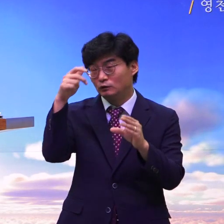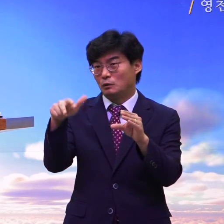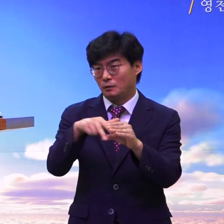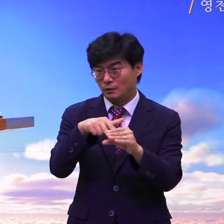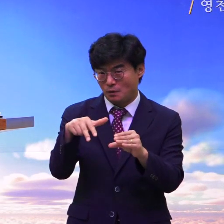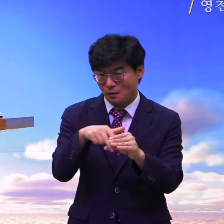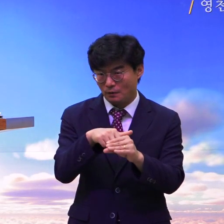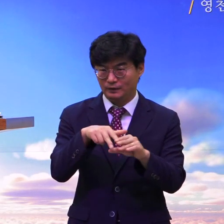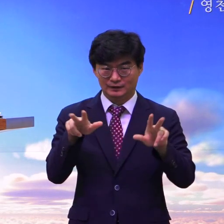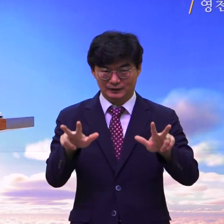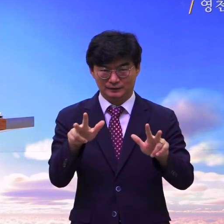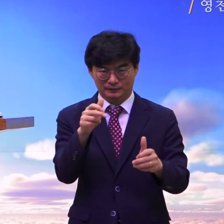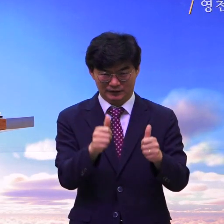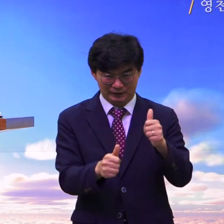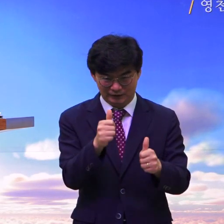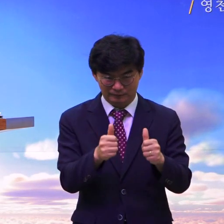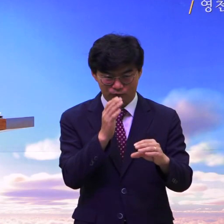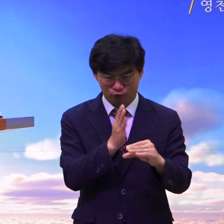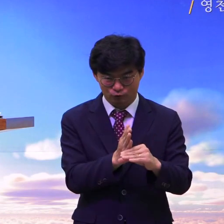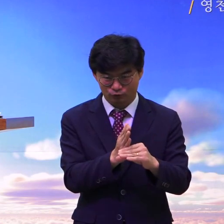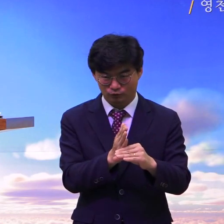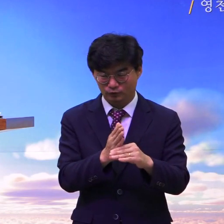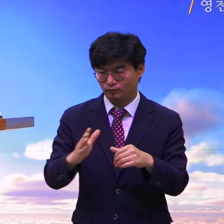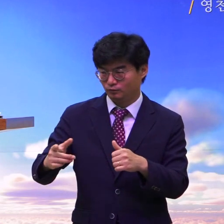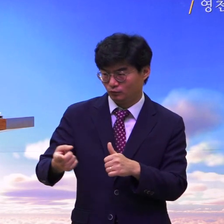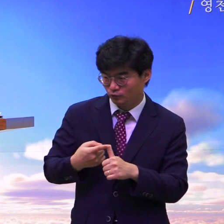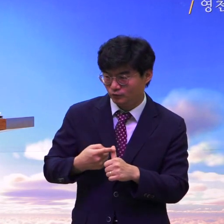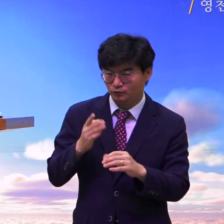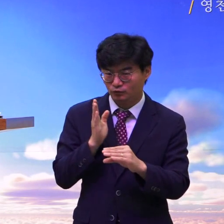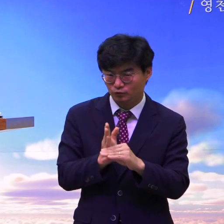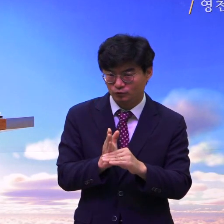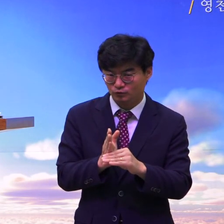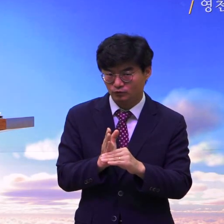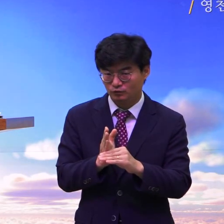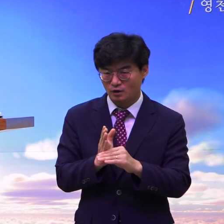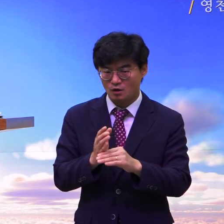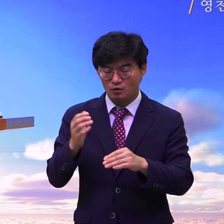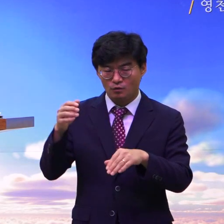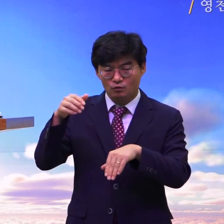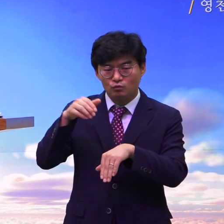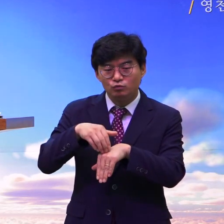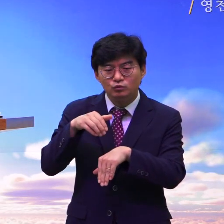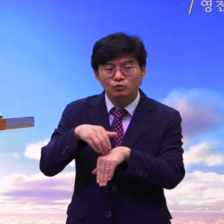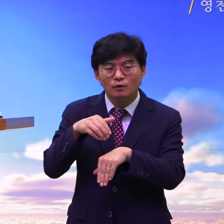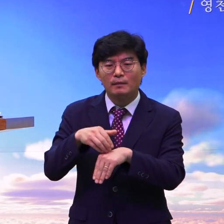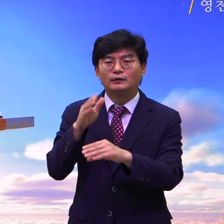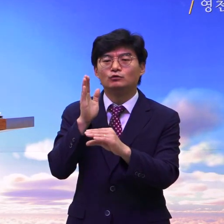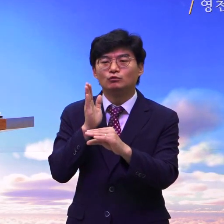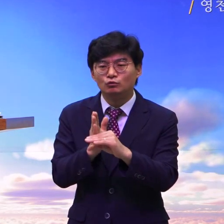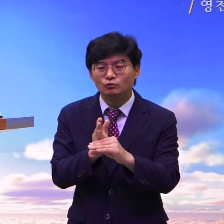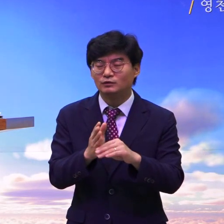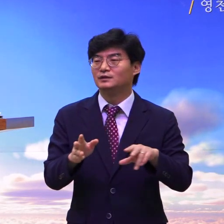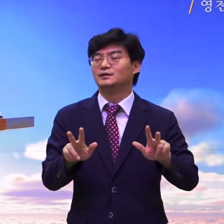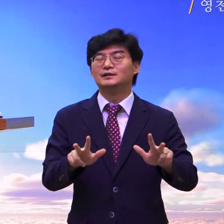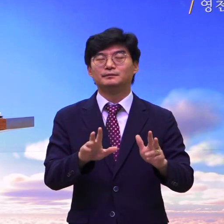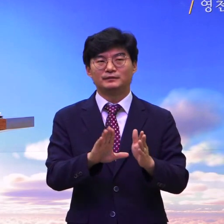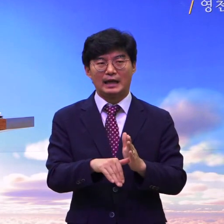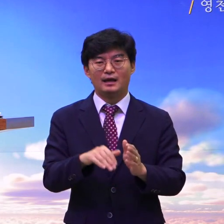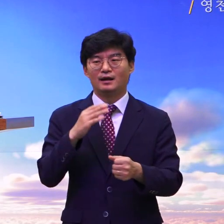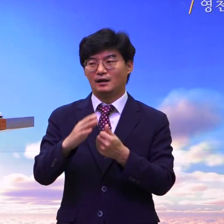기독교가 시험받고 훈련받고 있는 지금 이때가 더 간절히 하나님을 갈망할